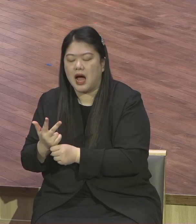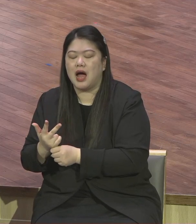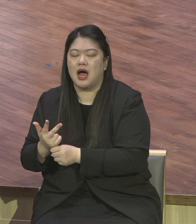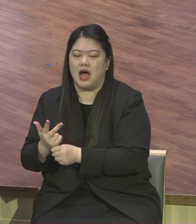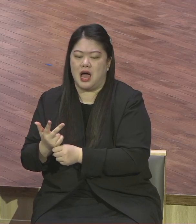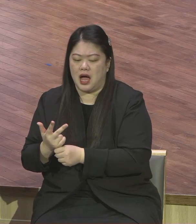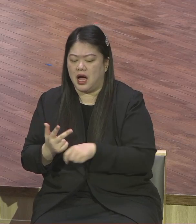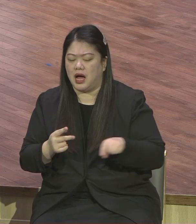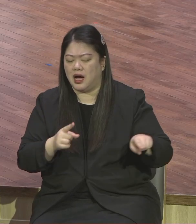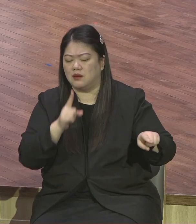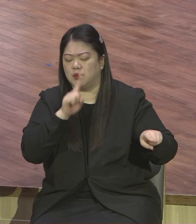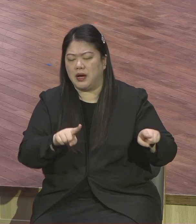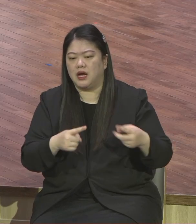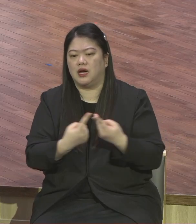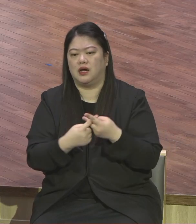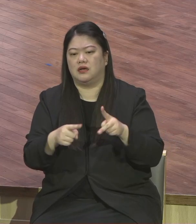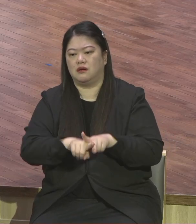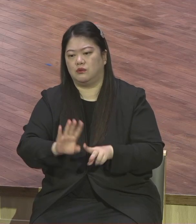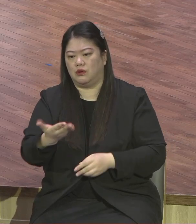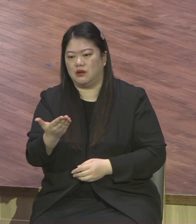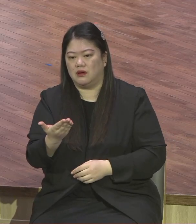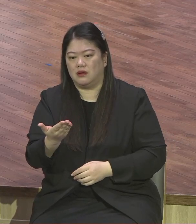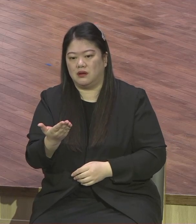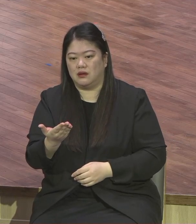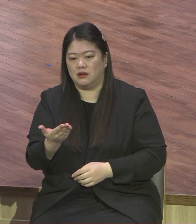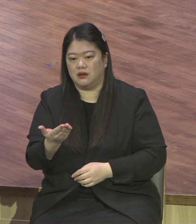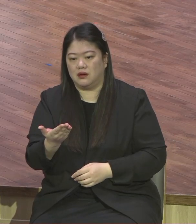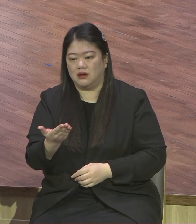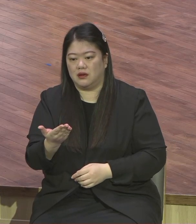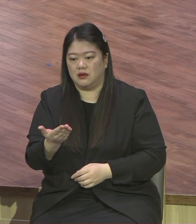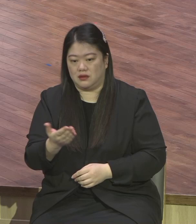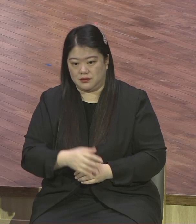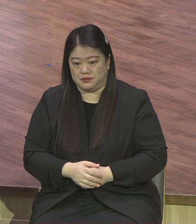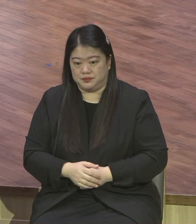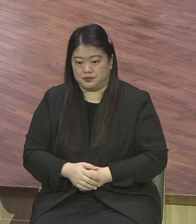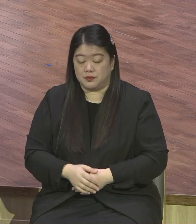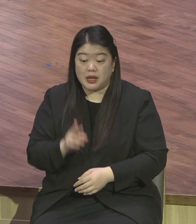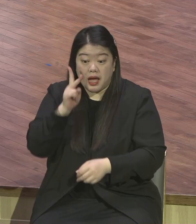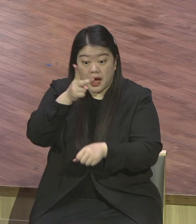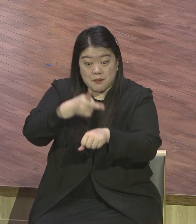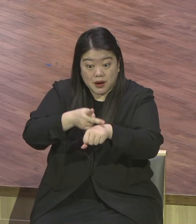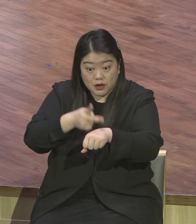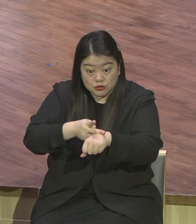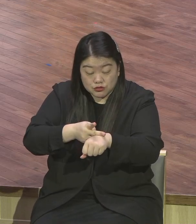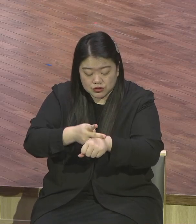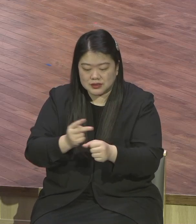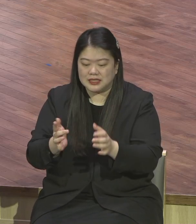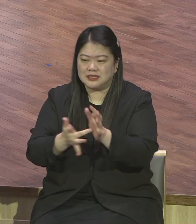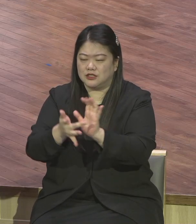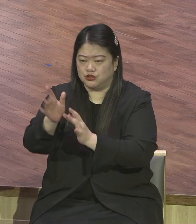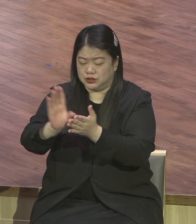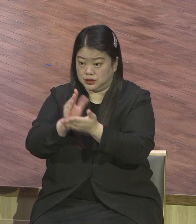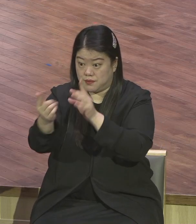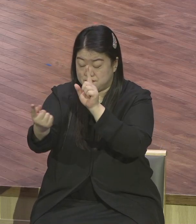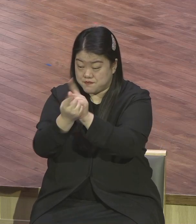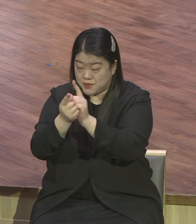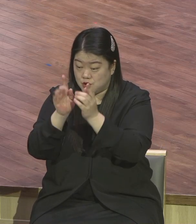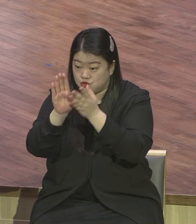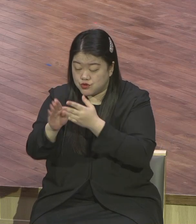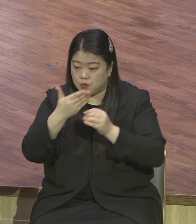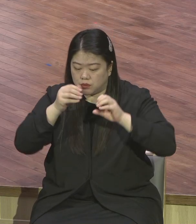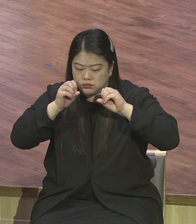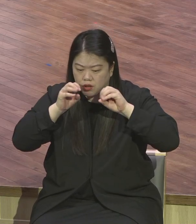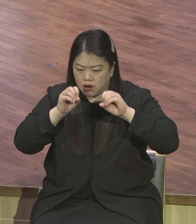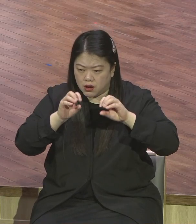나니까 어떤 핍박도 두렵지 않았어요. 어느 날 바울이 이 체험하고 나니까 어떻게 되죠?